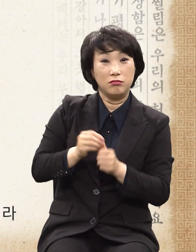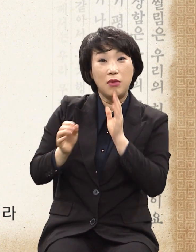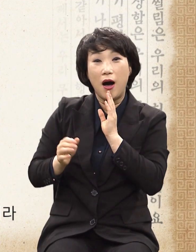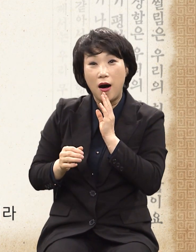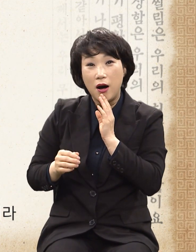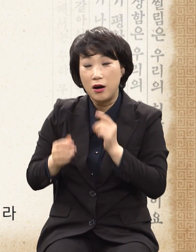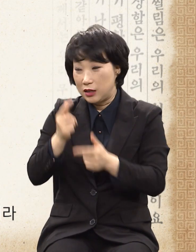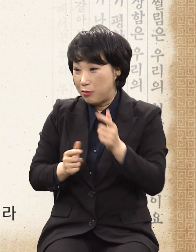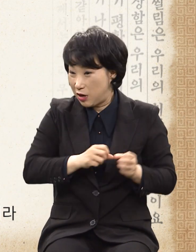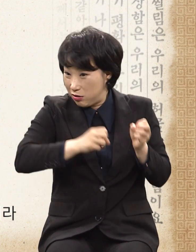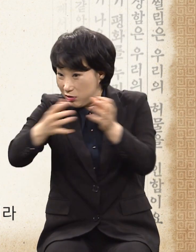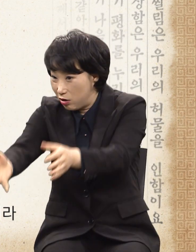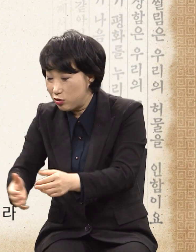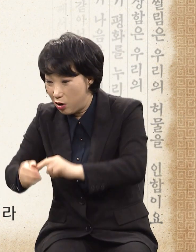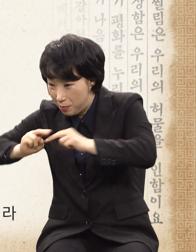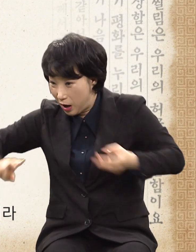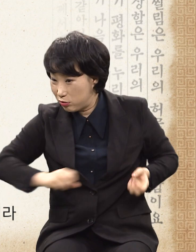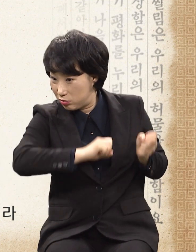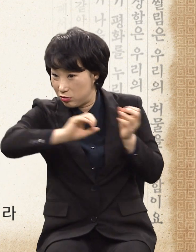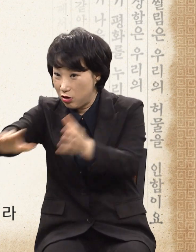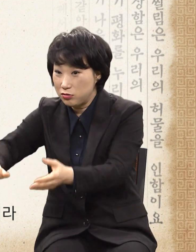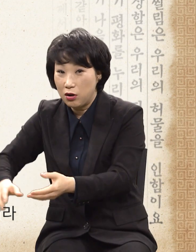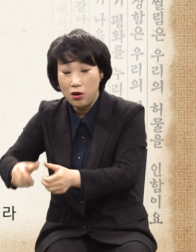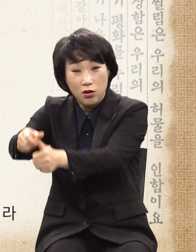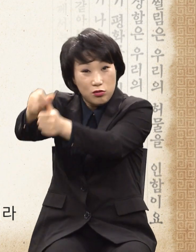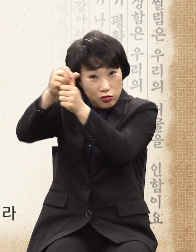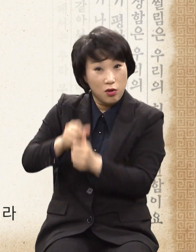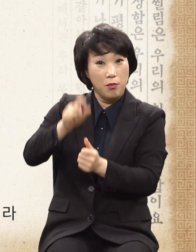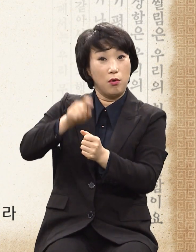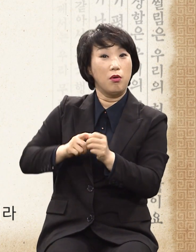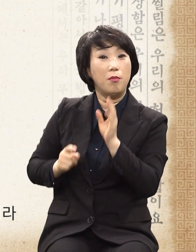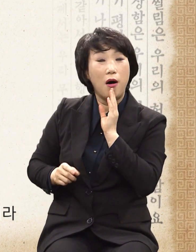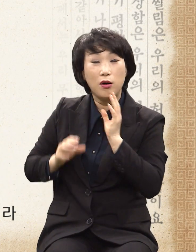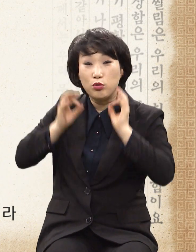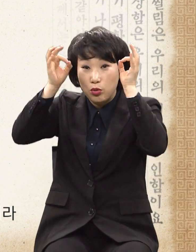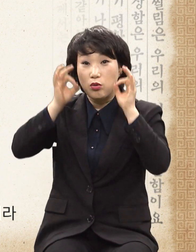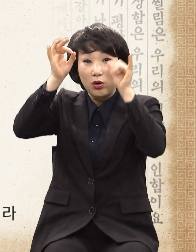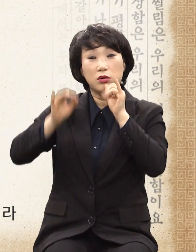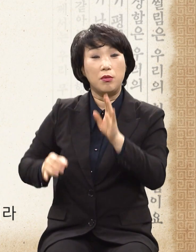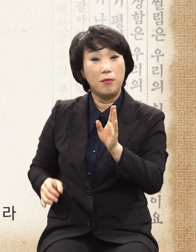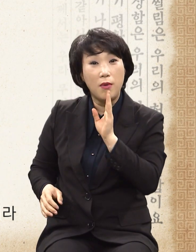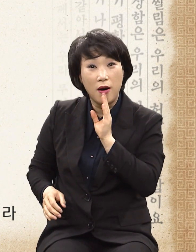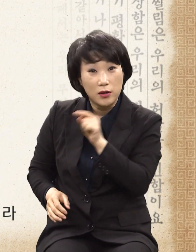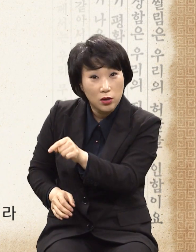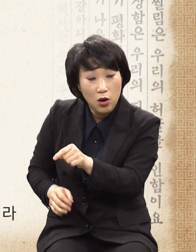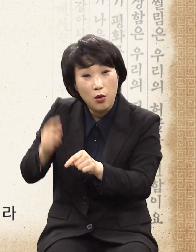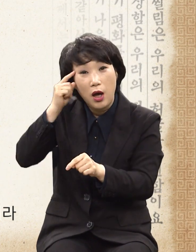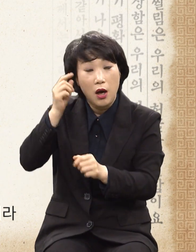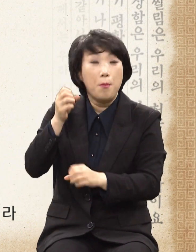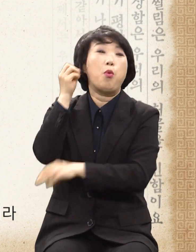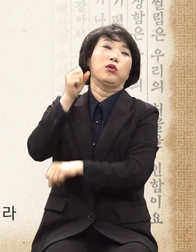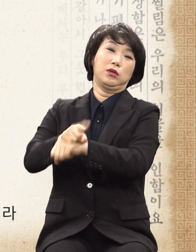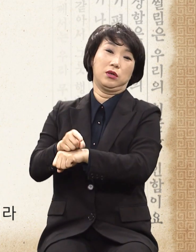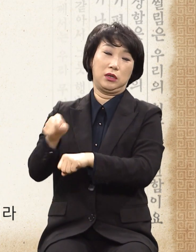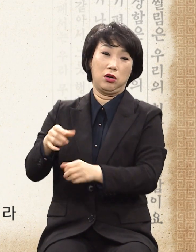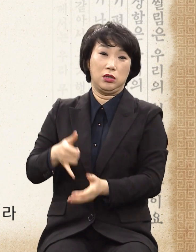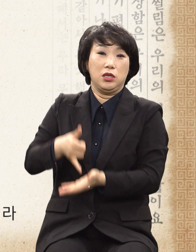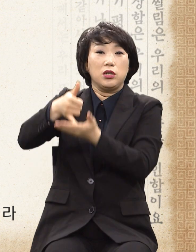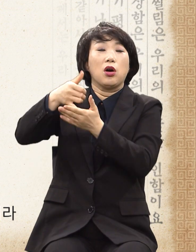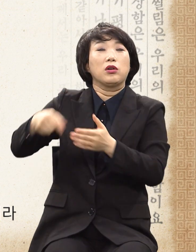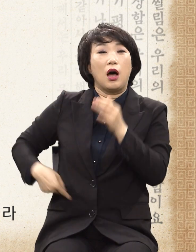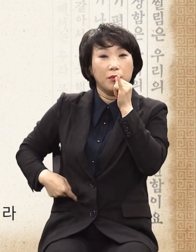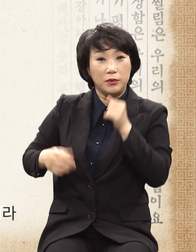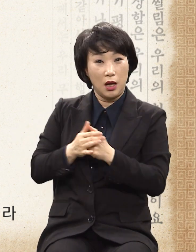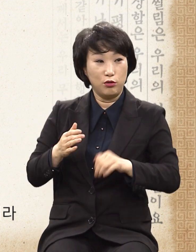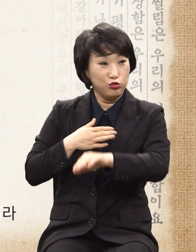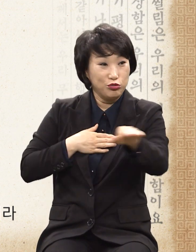무엇이라도 그들을 살려고 노력할 것입니다. 이건 본능이요. 인격을 가진, 양심을 가진 자의 본능이라 이 말이요.